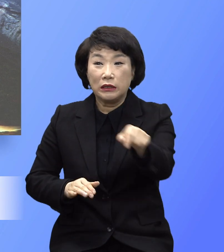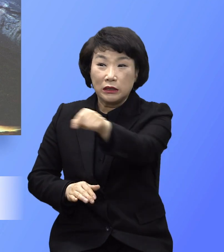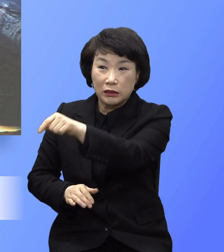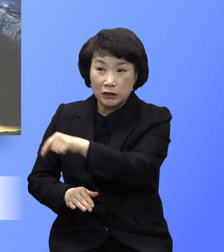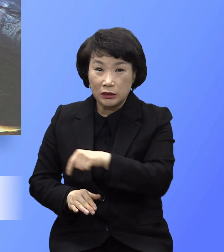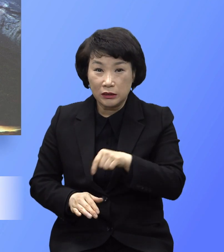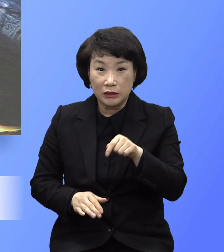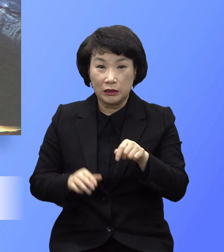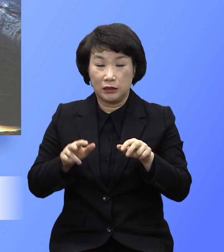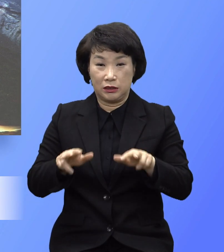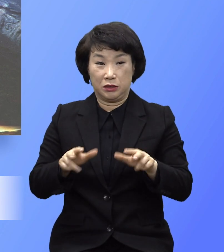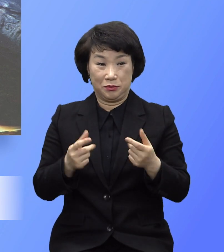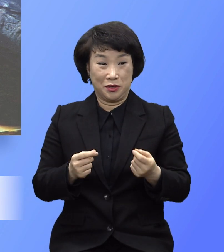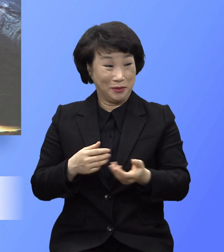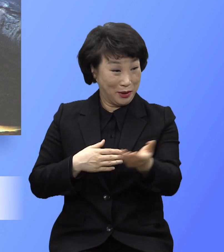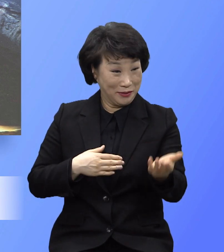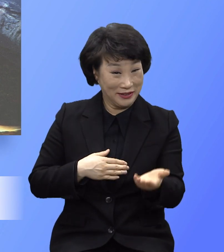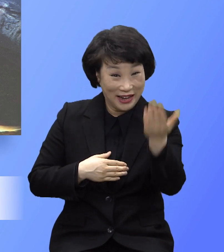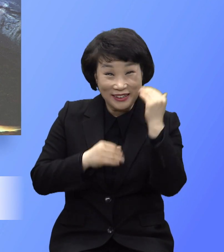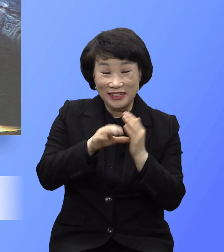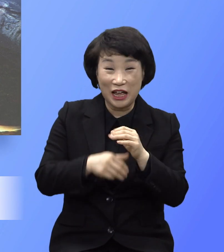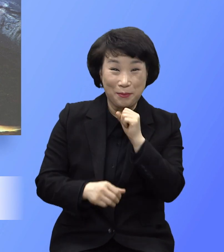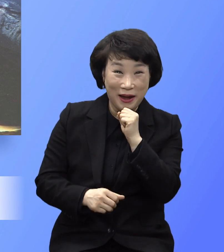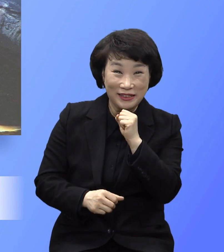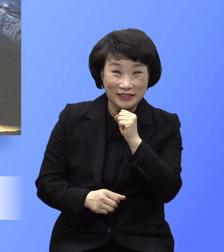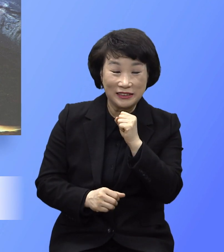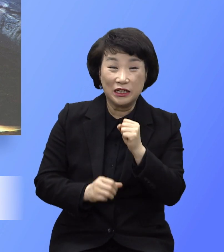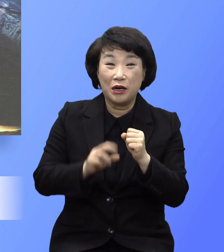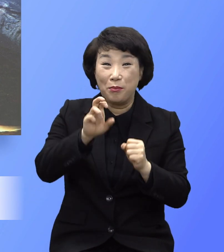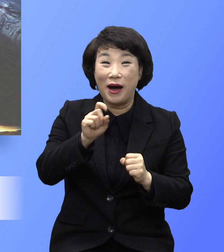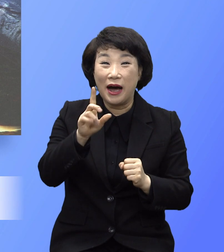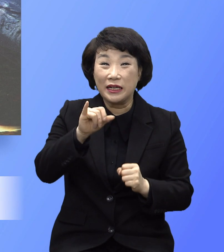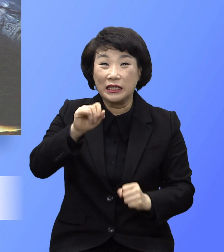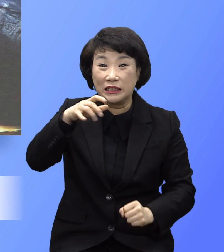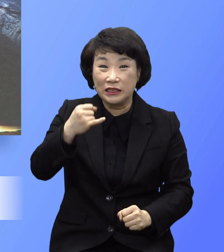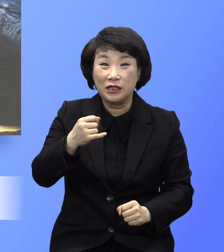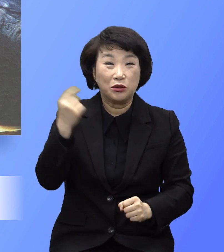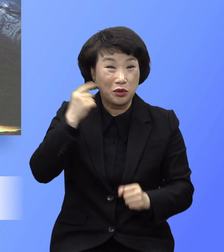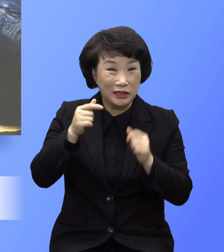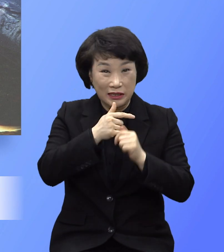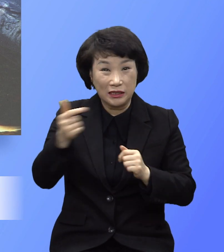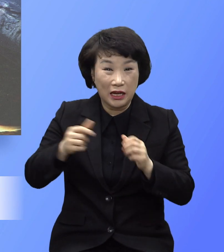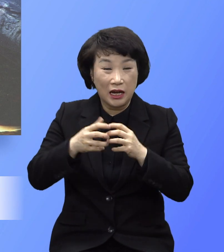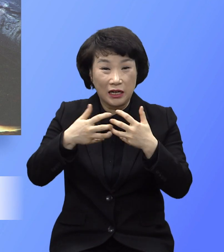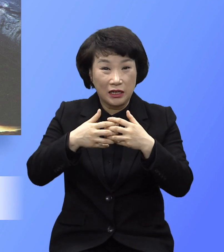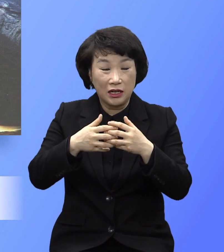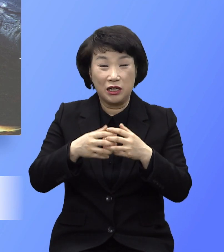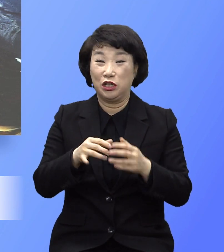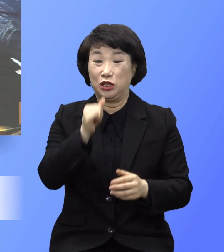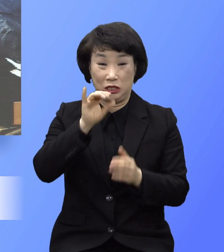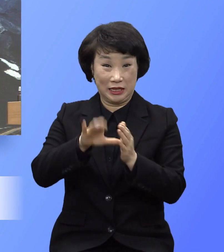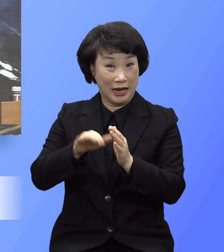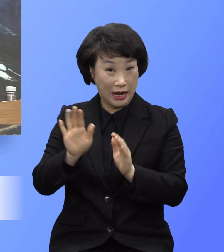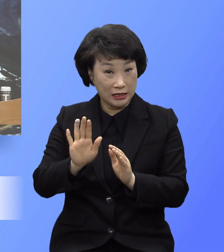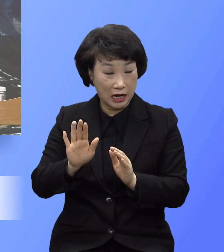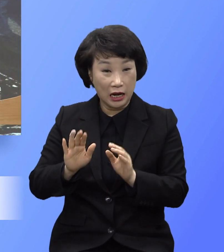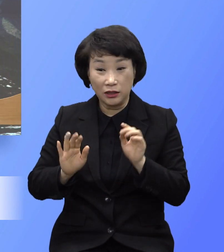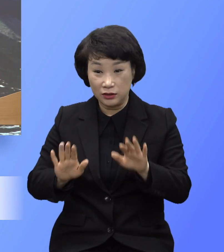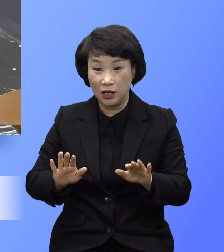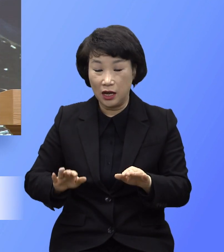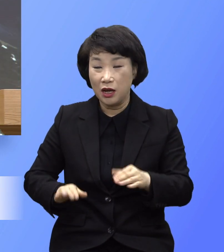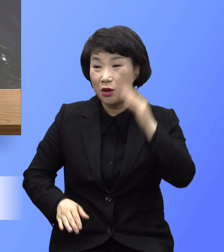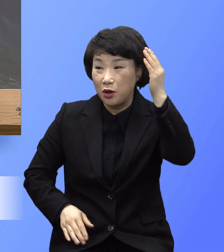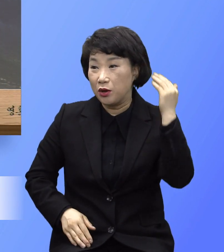그 지금처럼 마이크가 있는 때도 아닌데도 듣고